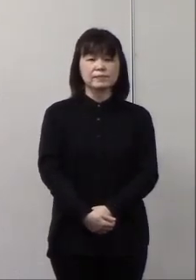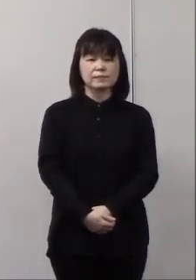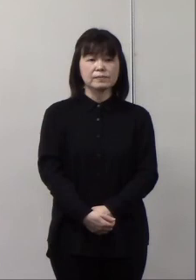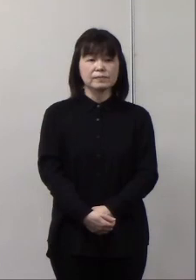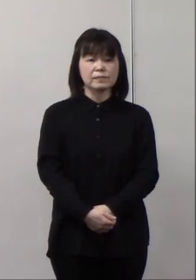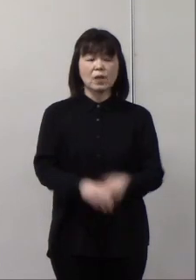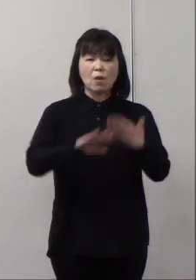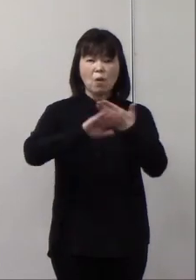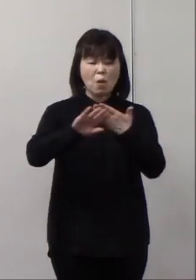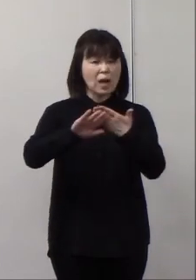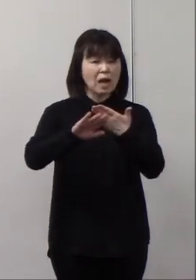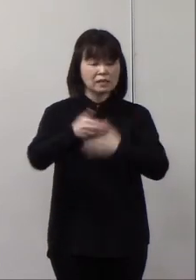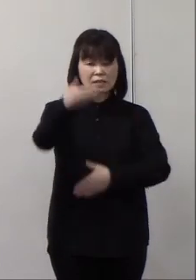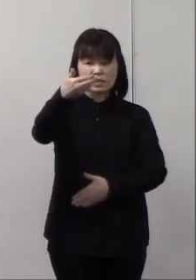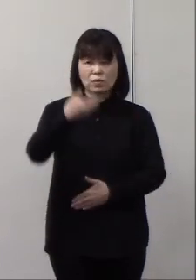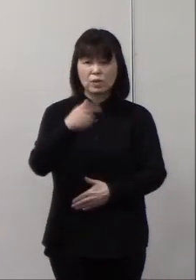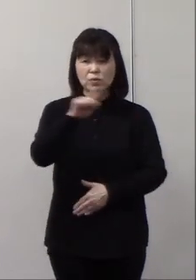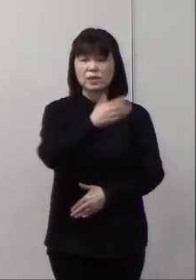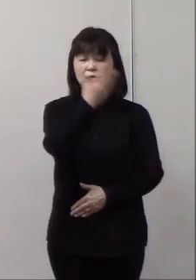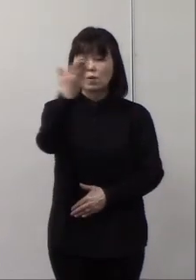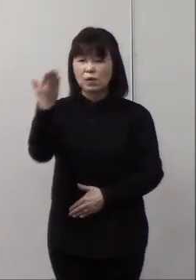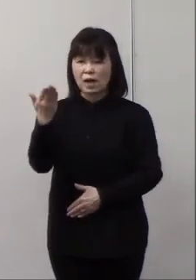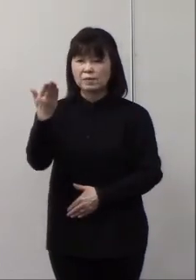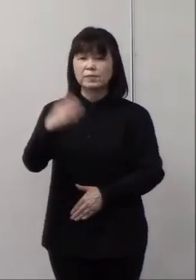ご質問はよろしいでしょうか。